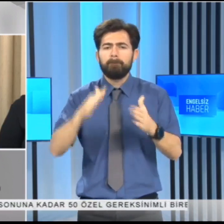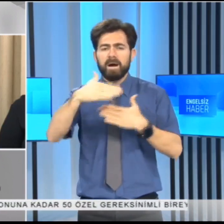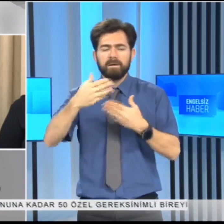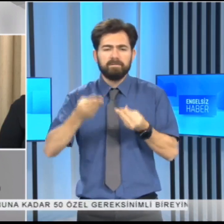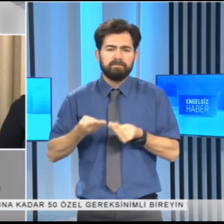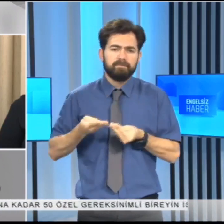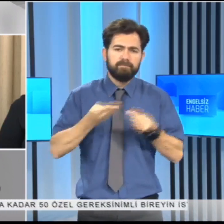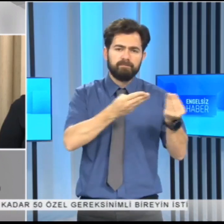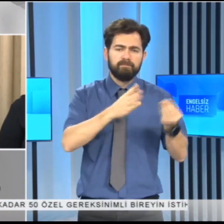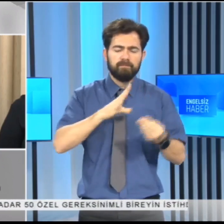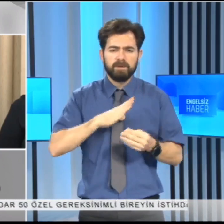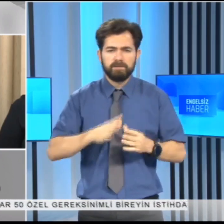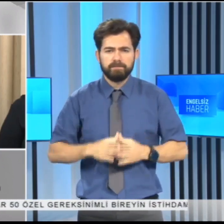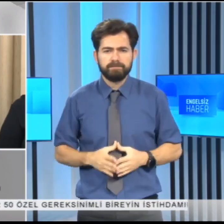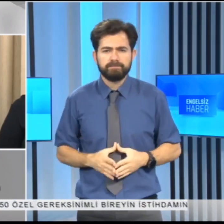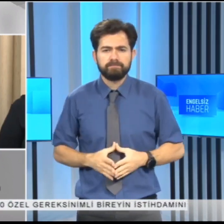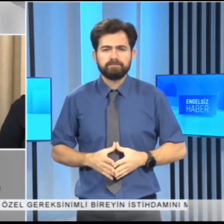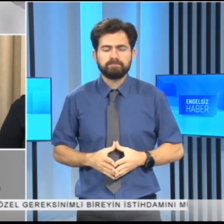sunuldu.